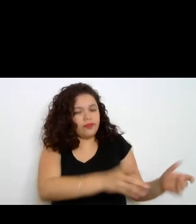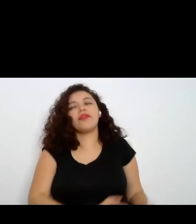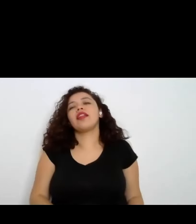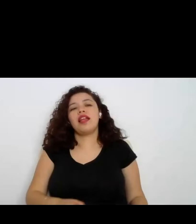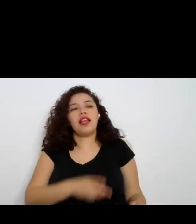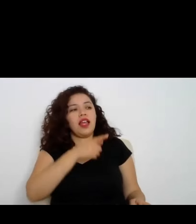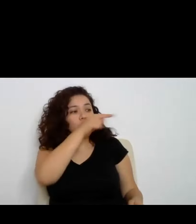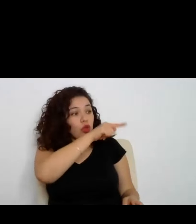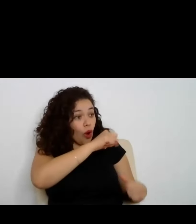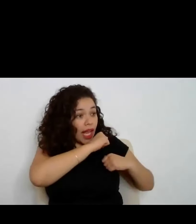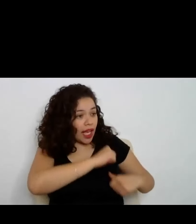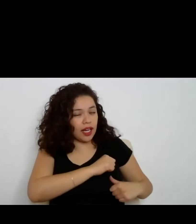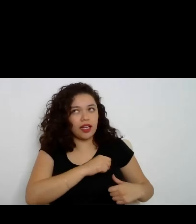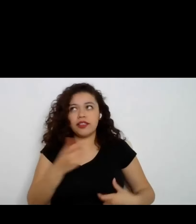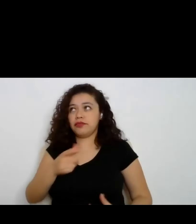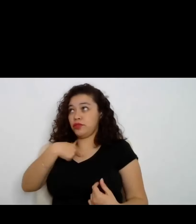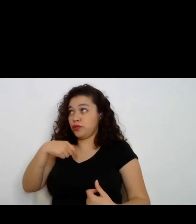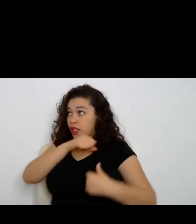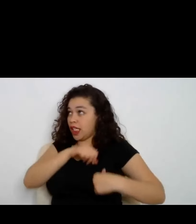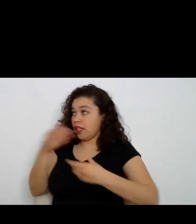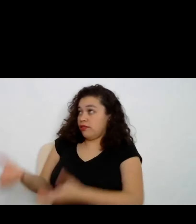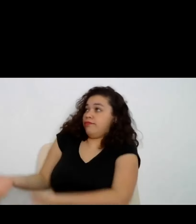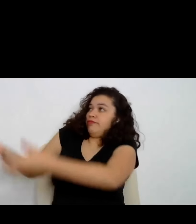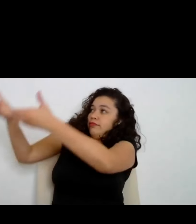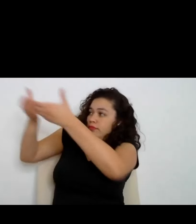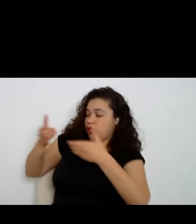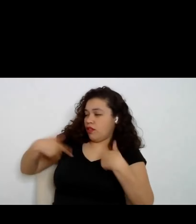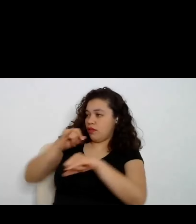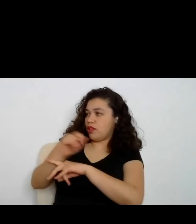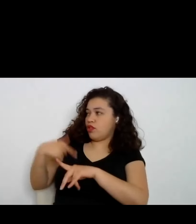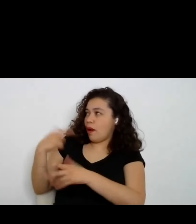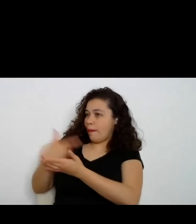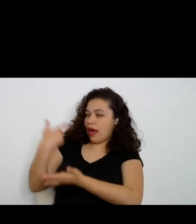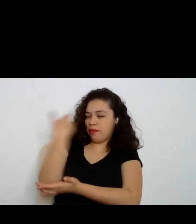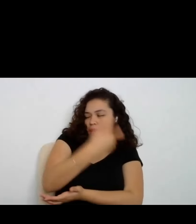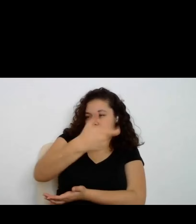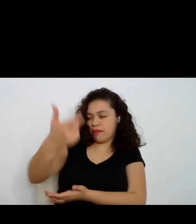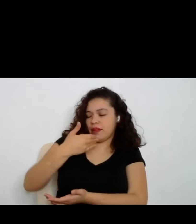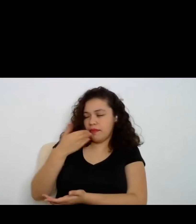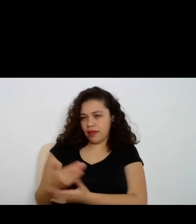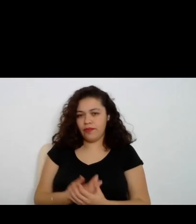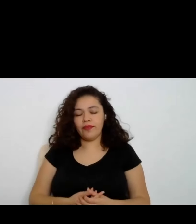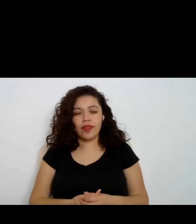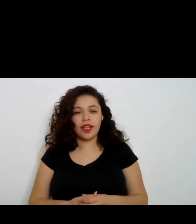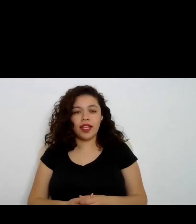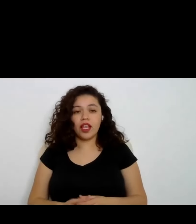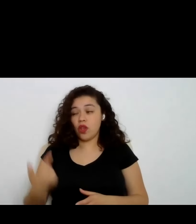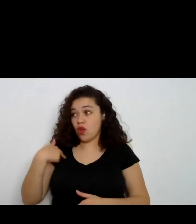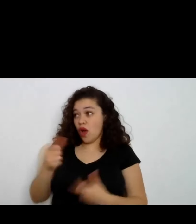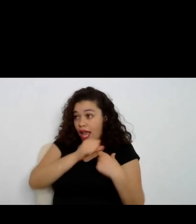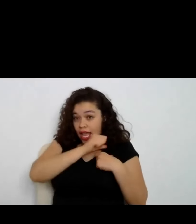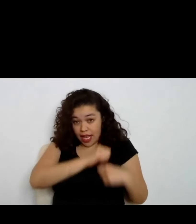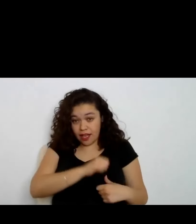encargado, para que él procese la nómina. Entonces, el encargado, cuando decimos que el encargado no puede decidir sobre el